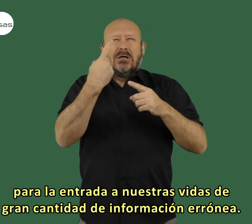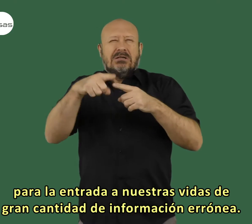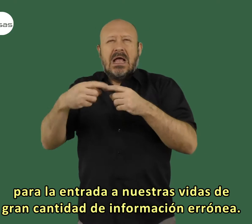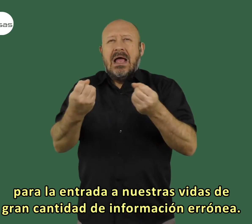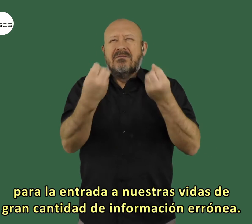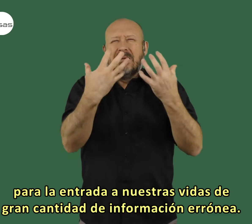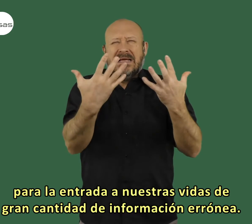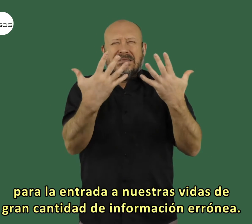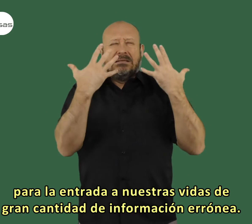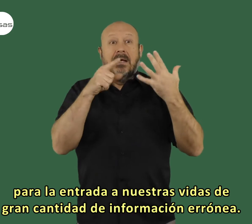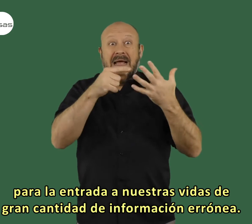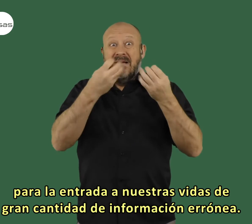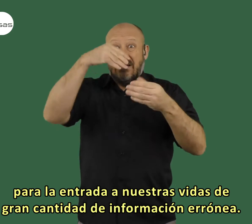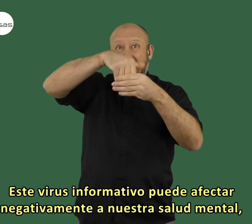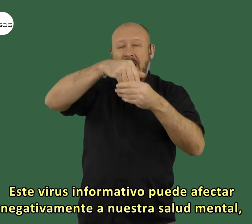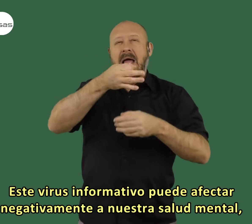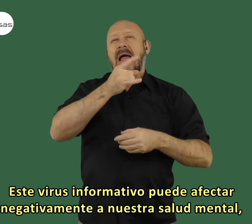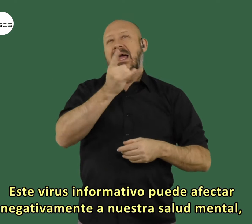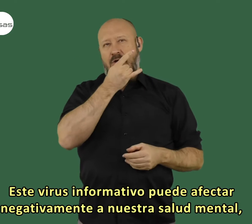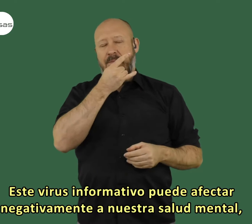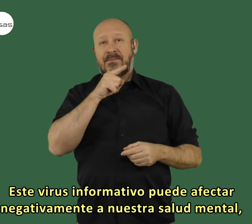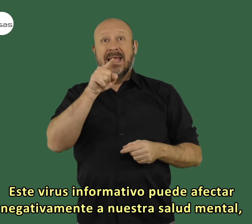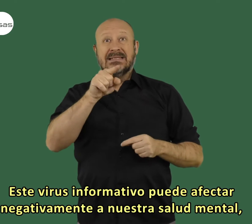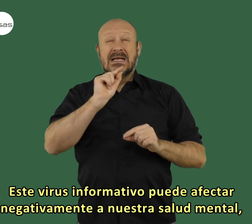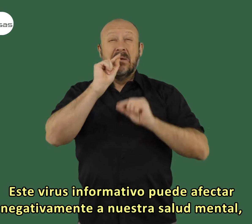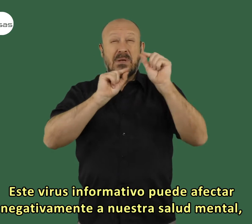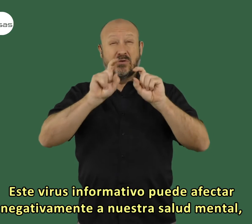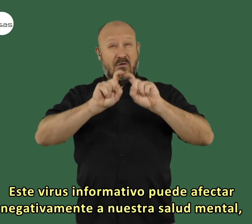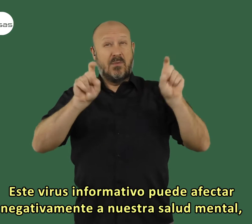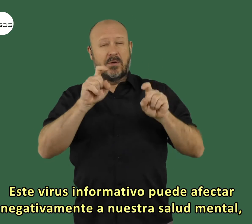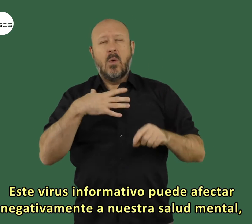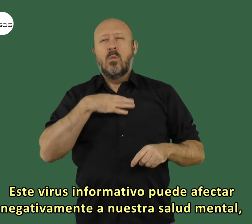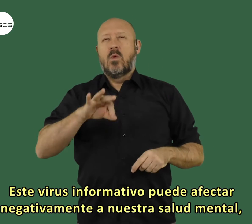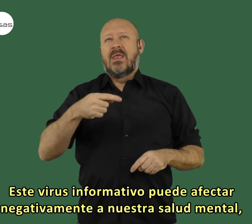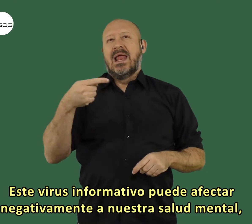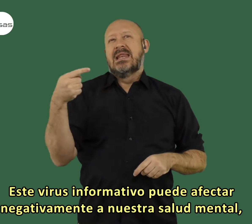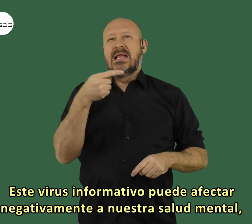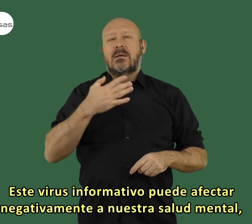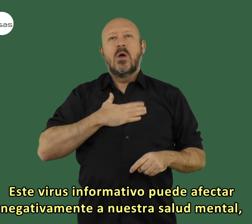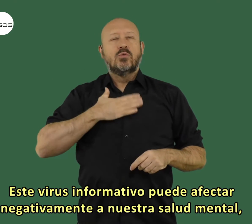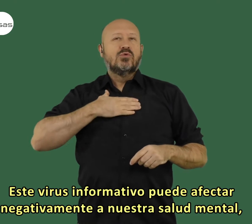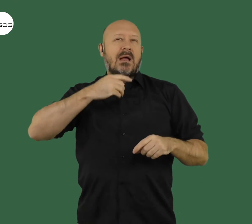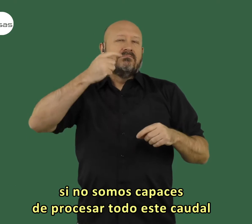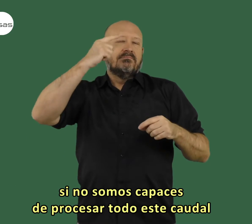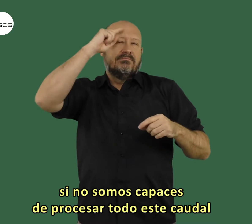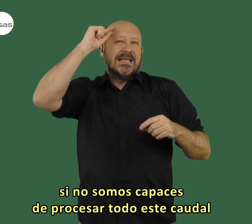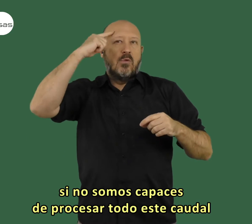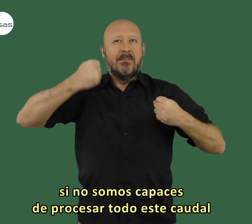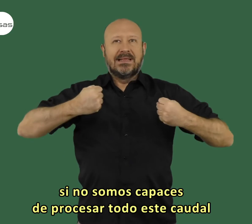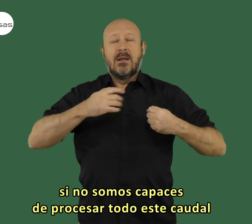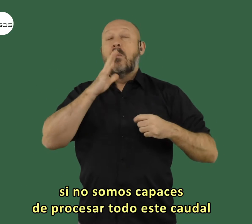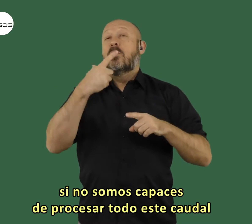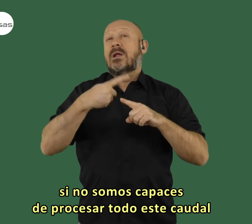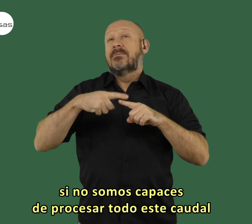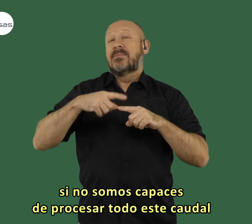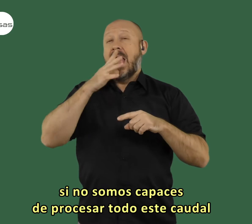de gran cantidad de información errónea. Este virus informativo puede afectar negativamente a nuestra salud mental si no